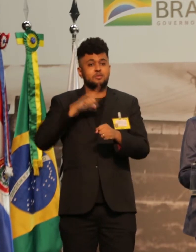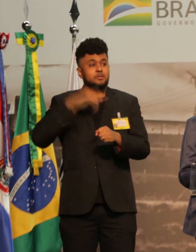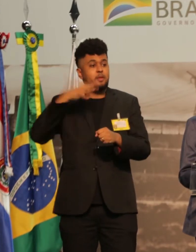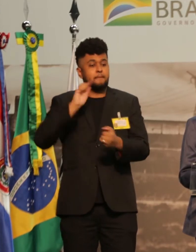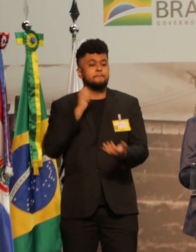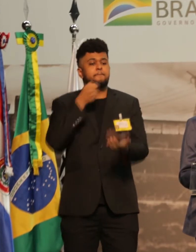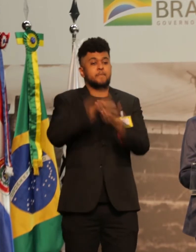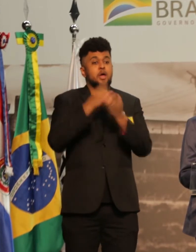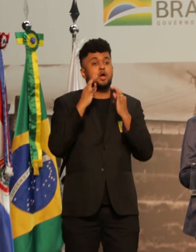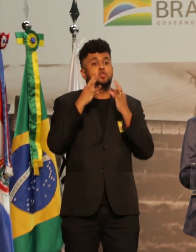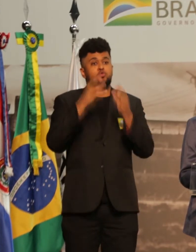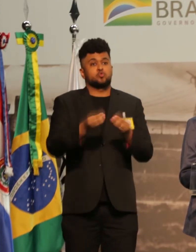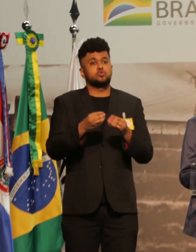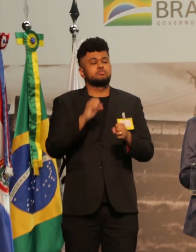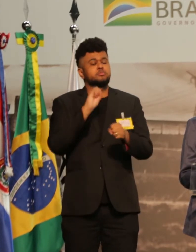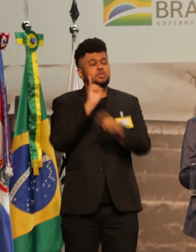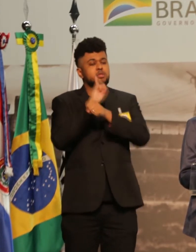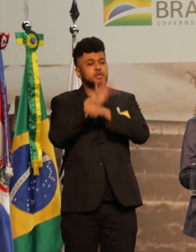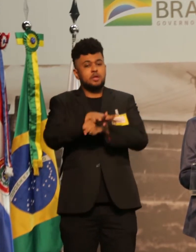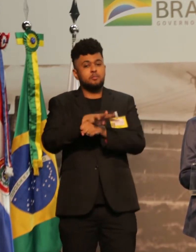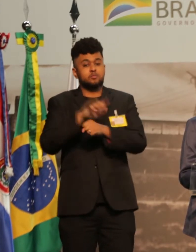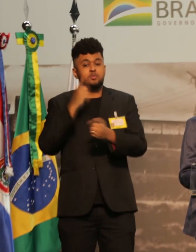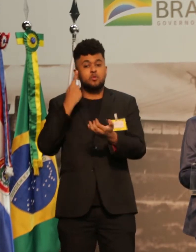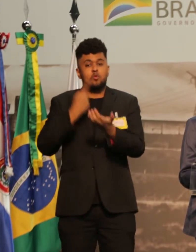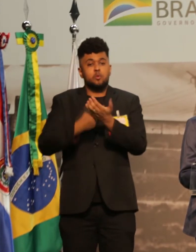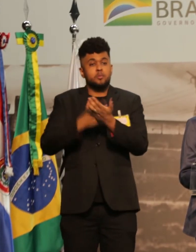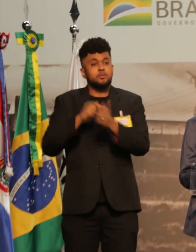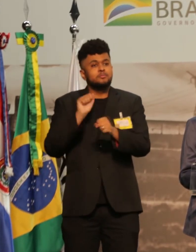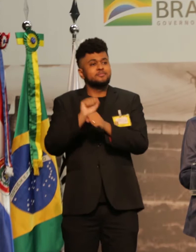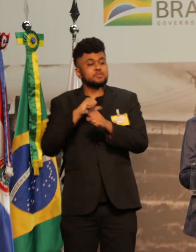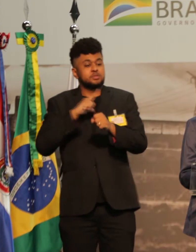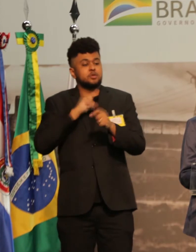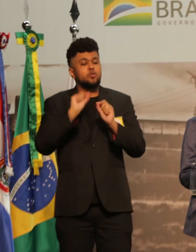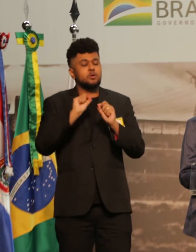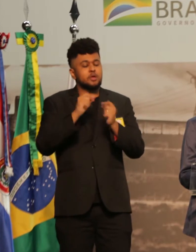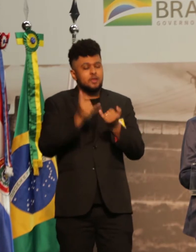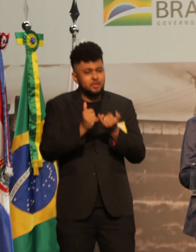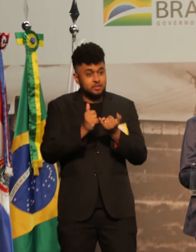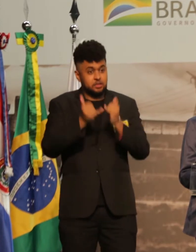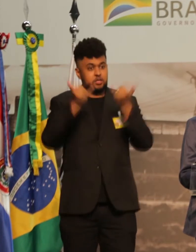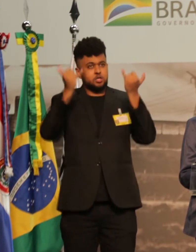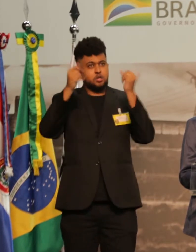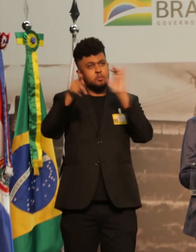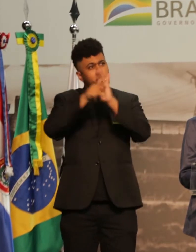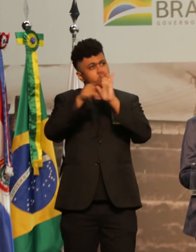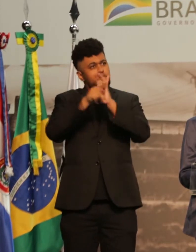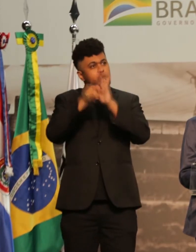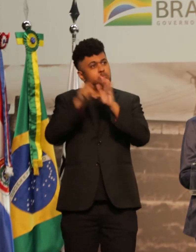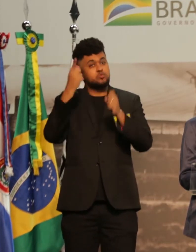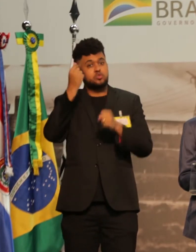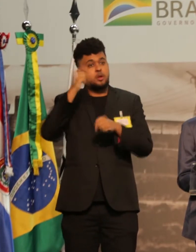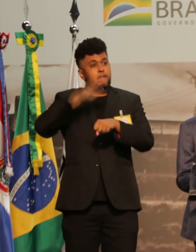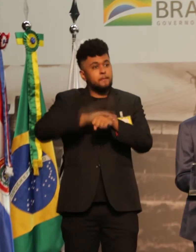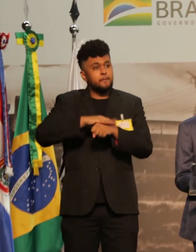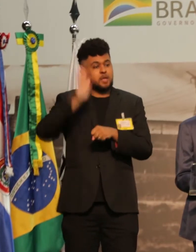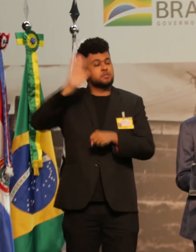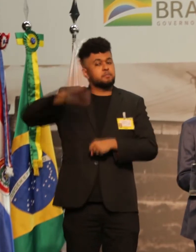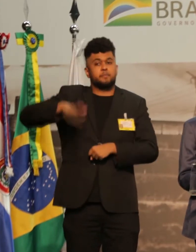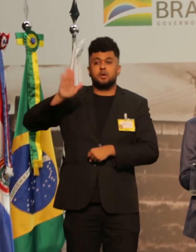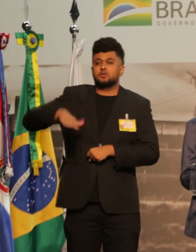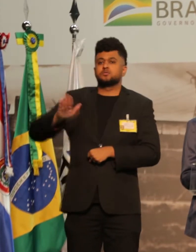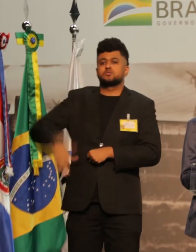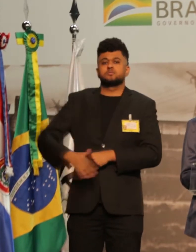paga, desonerando Itaipu desse compromisso, passando sua energia elétrica a ter um custo muito mais